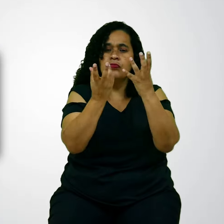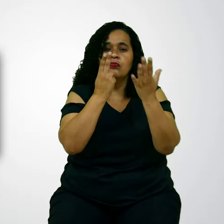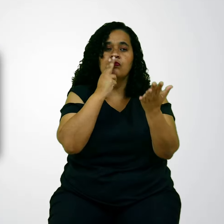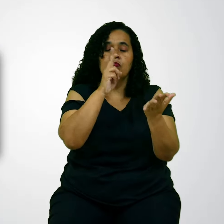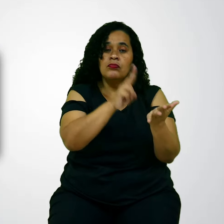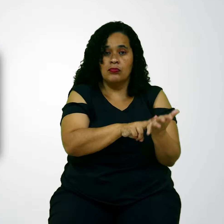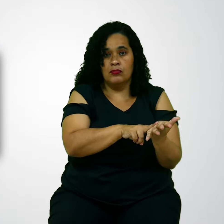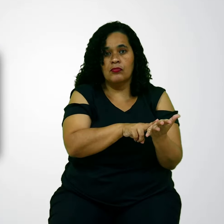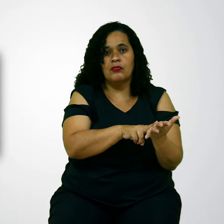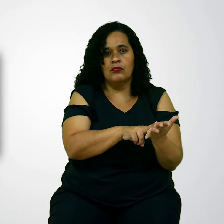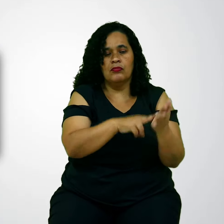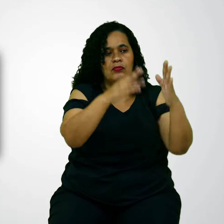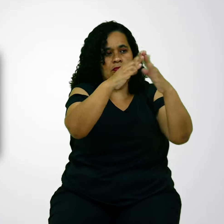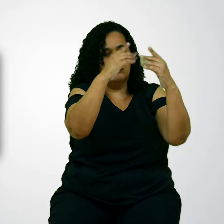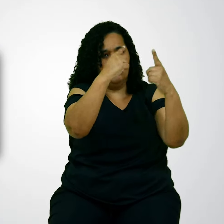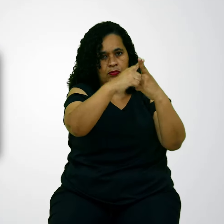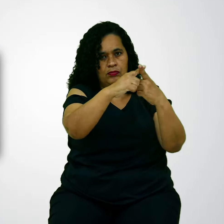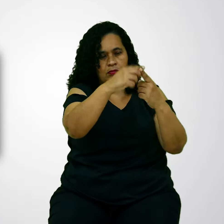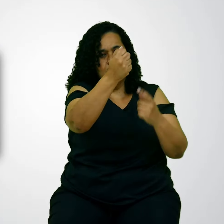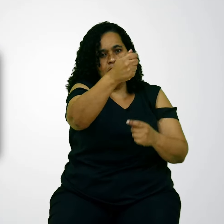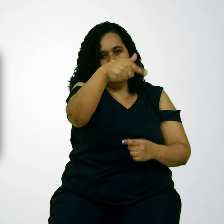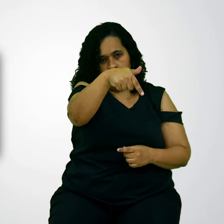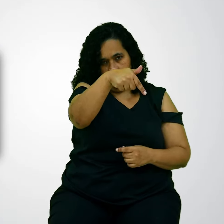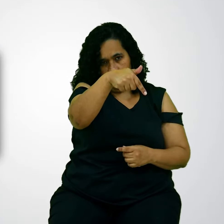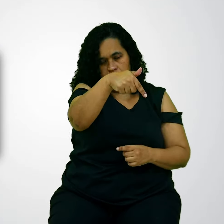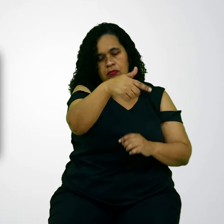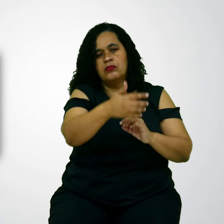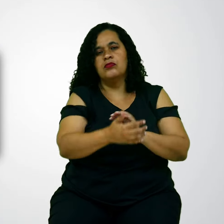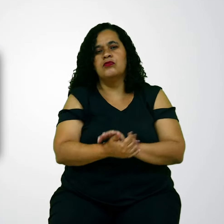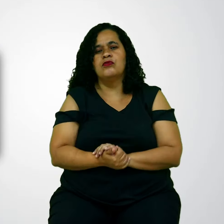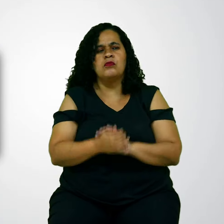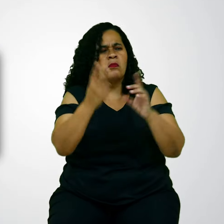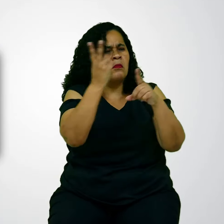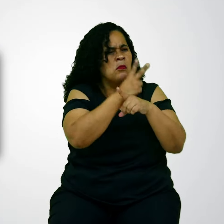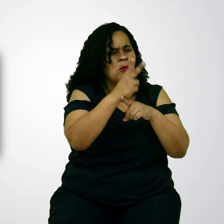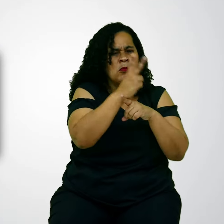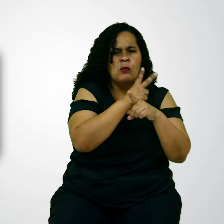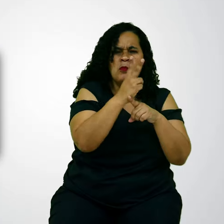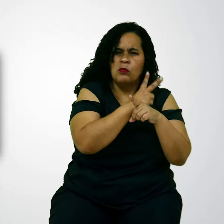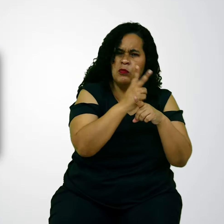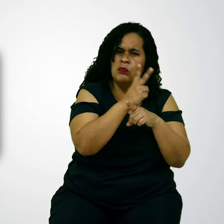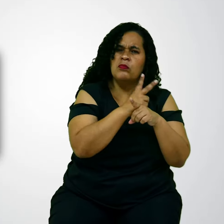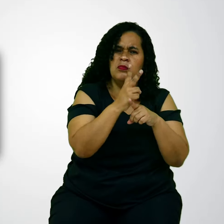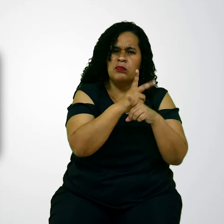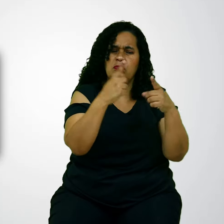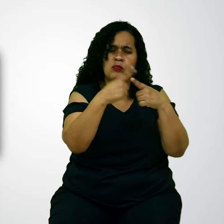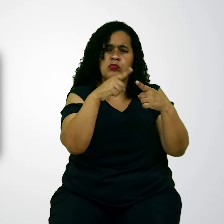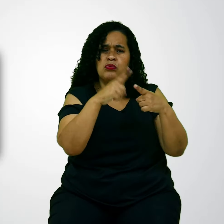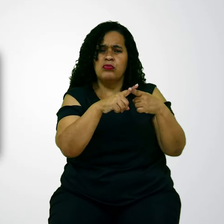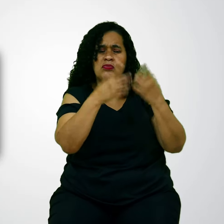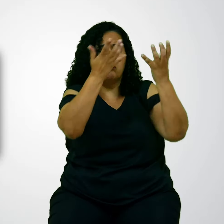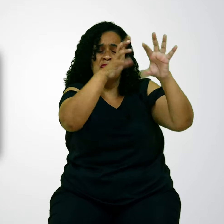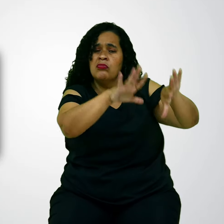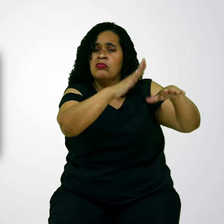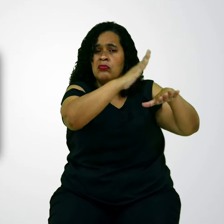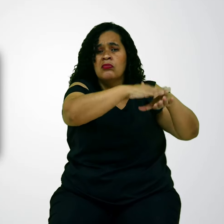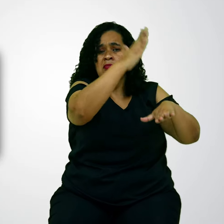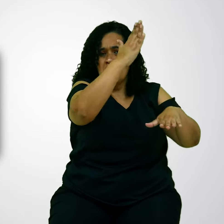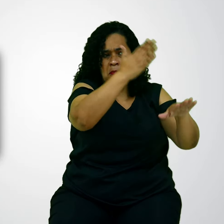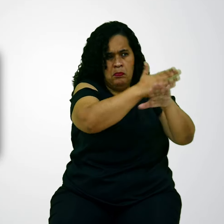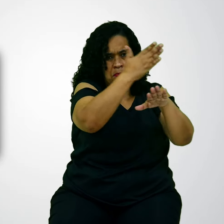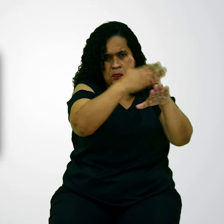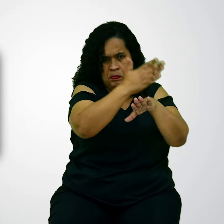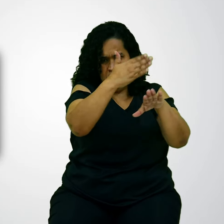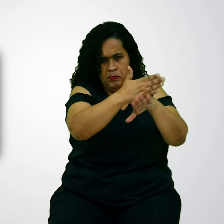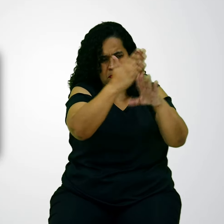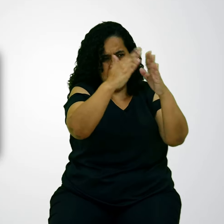Adventista, e a gente checou toda a documentação da igreja e nós encontramos a